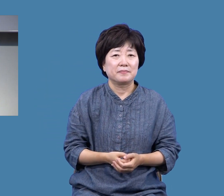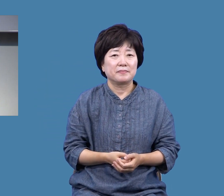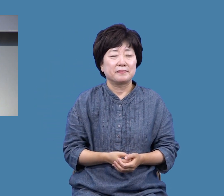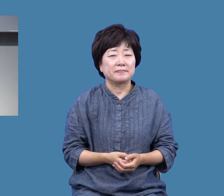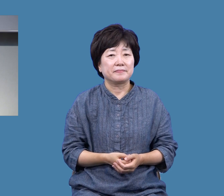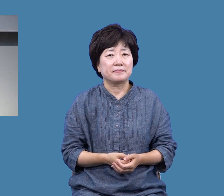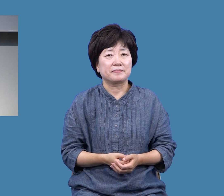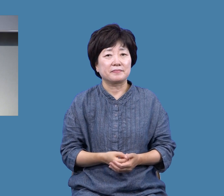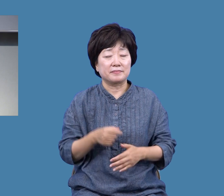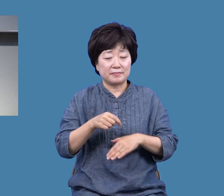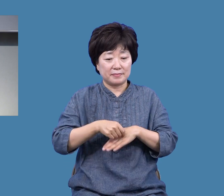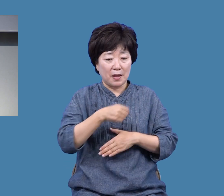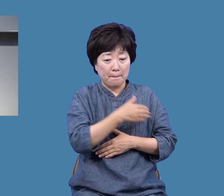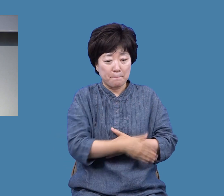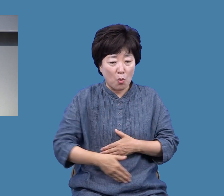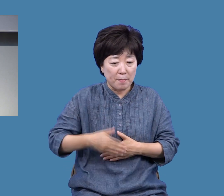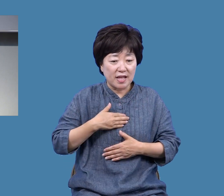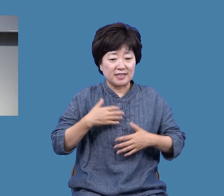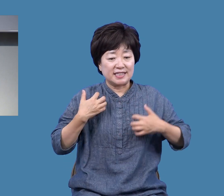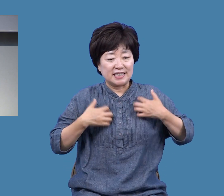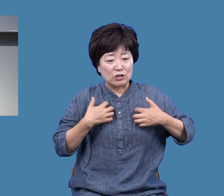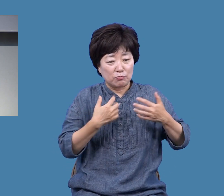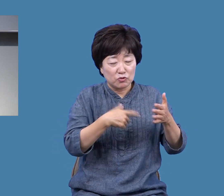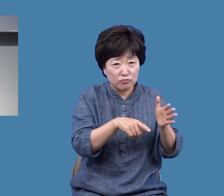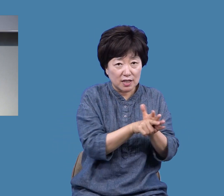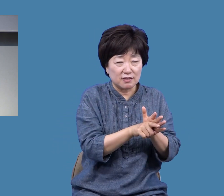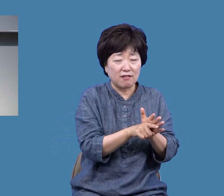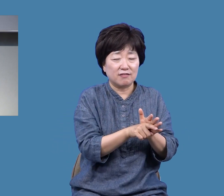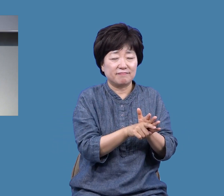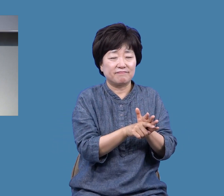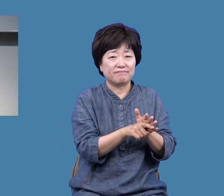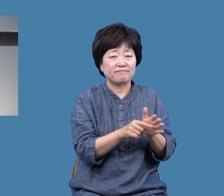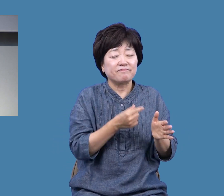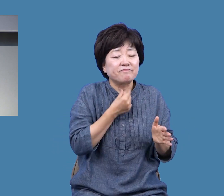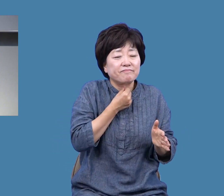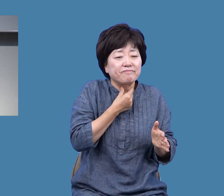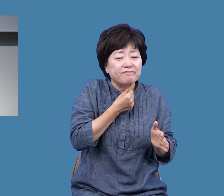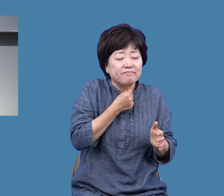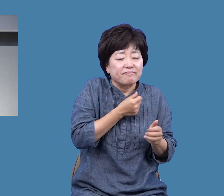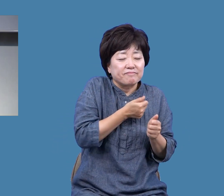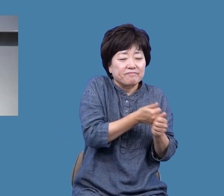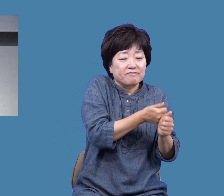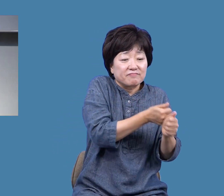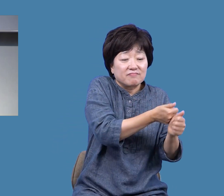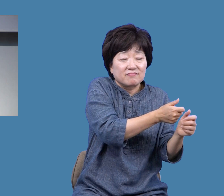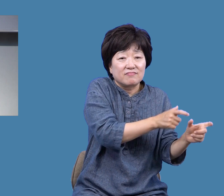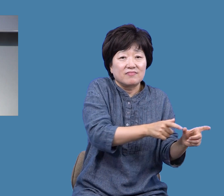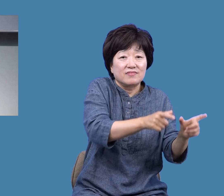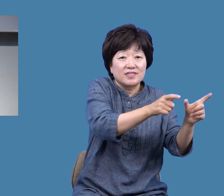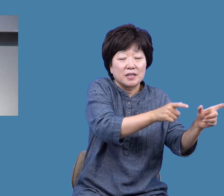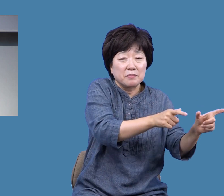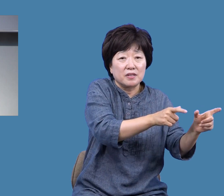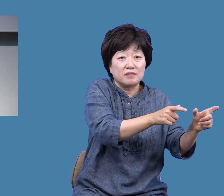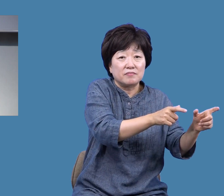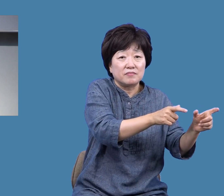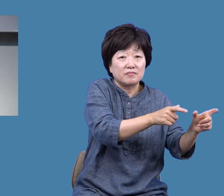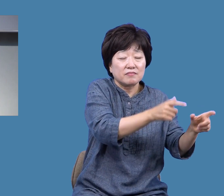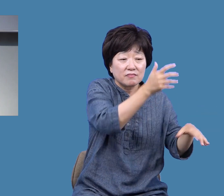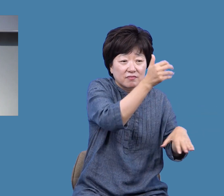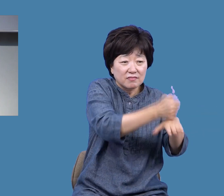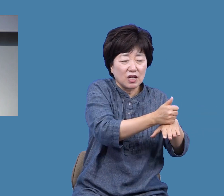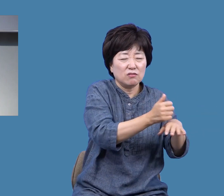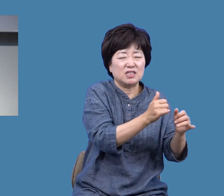그래서 몸의 즐거움을 위해서 또 몸의 본능을 위해서 계속 그렇게 살아가면 어떻게 되는 줄 아세요? 사람이요 육이